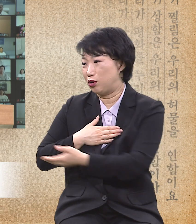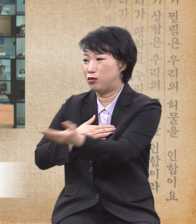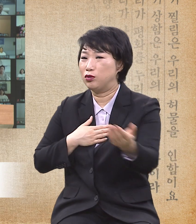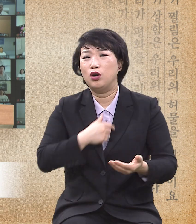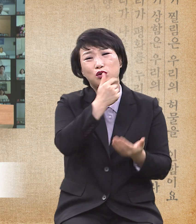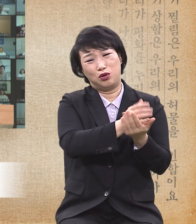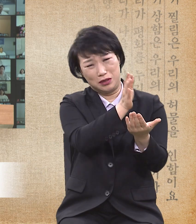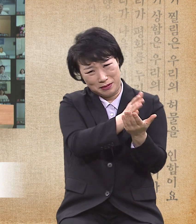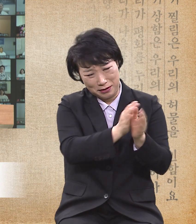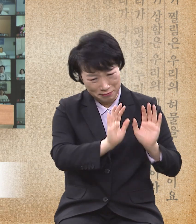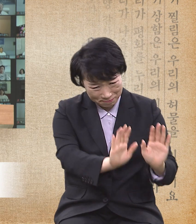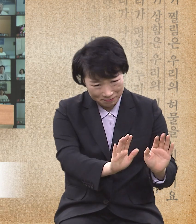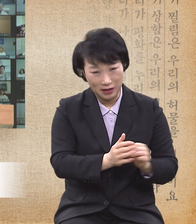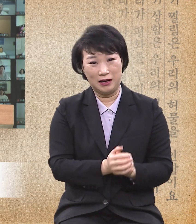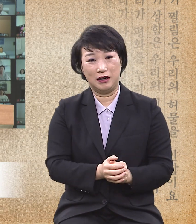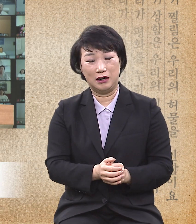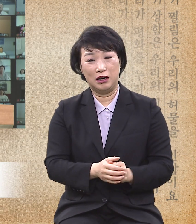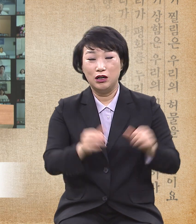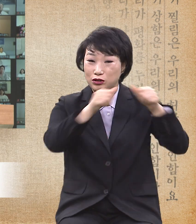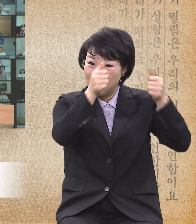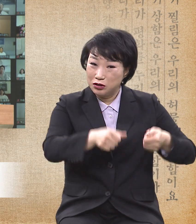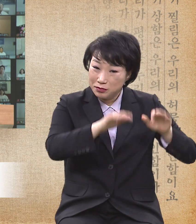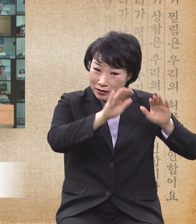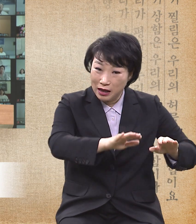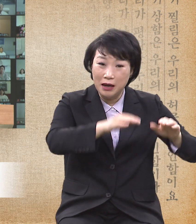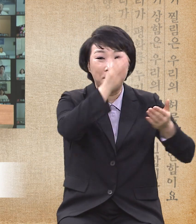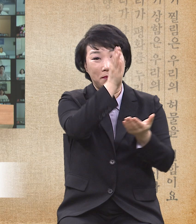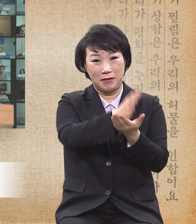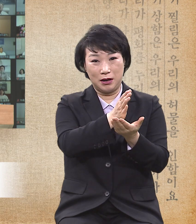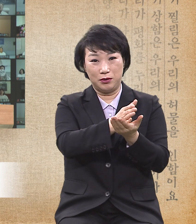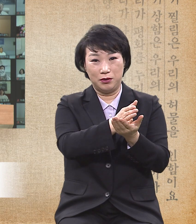말라. 절대 우상 숭배하지 마라.